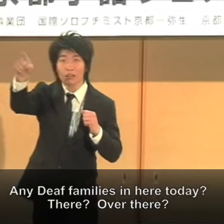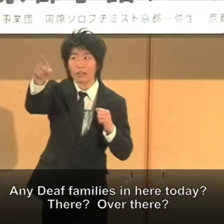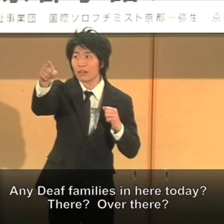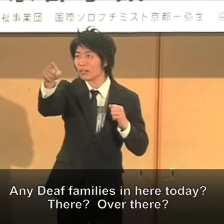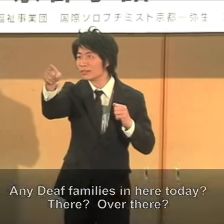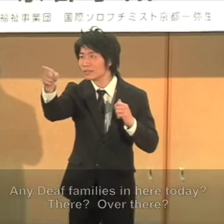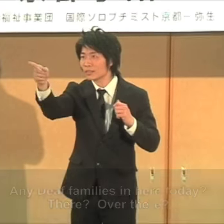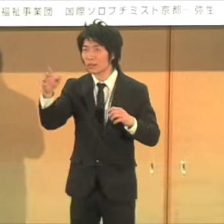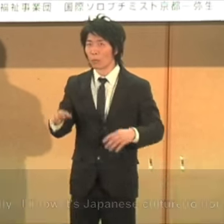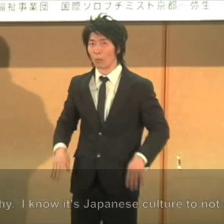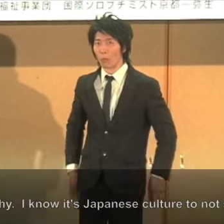ますね。